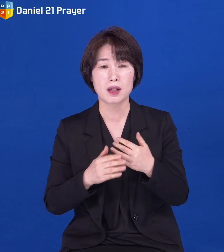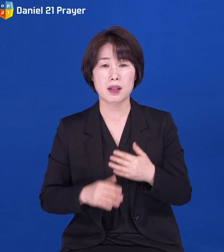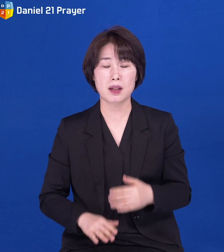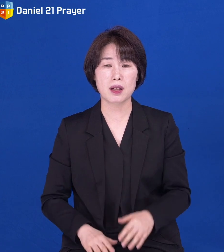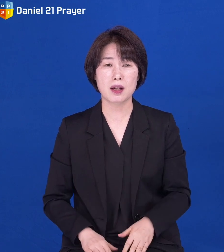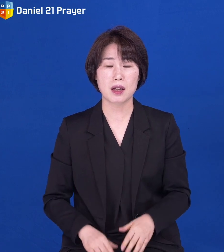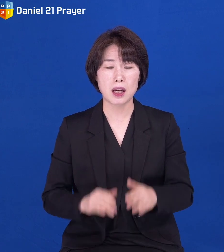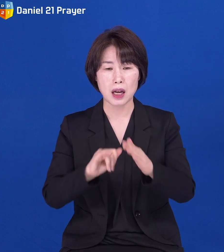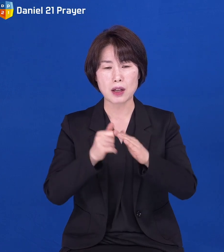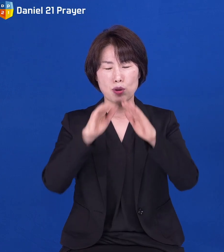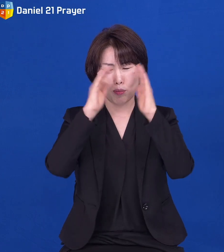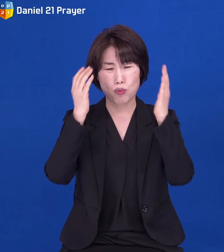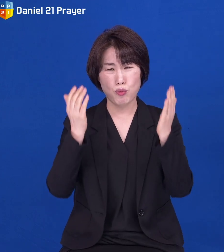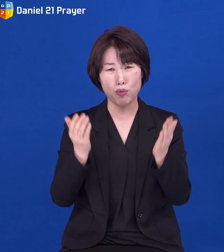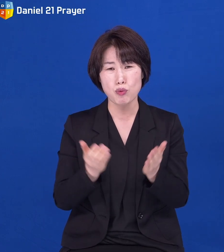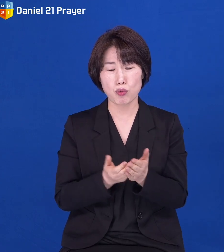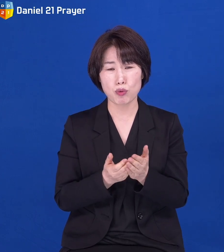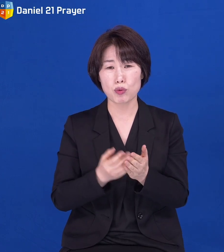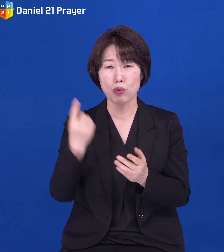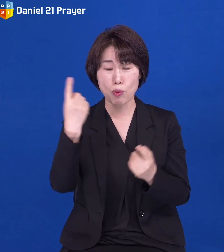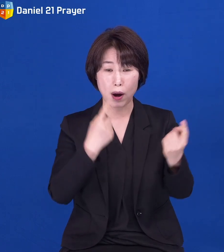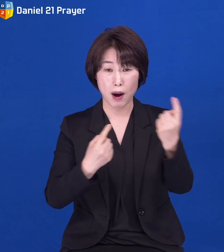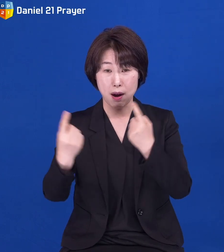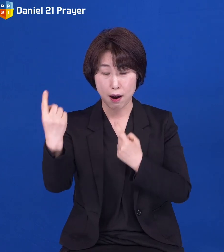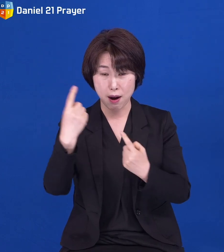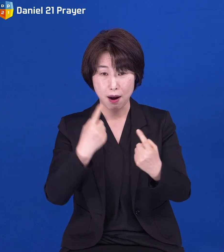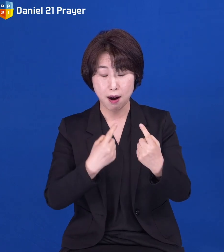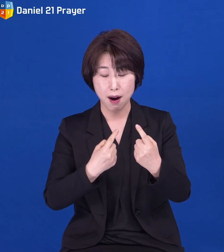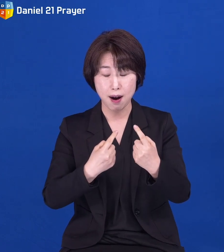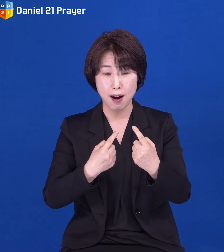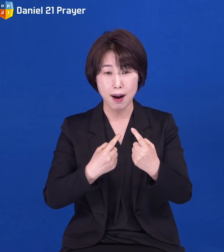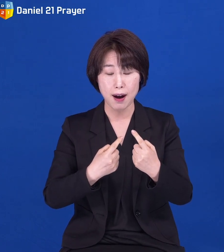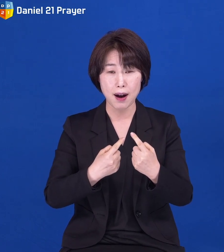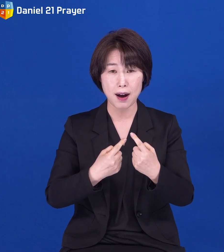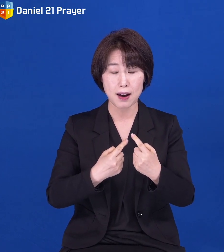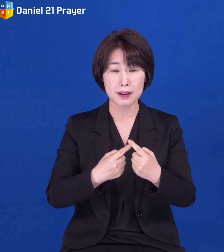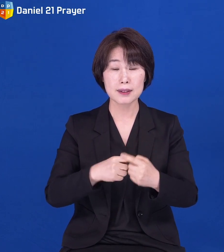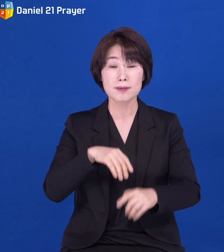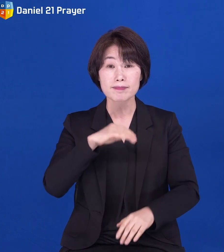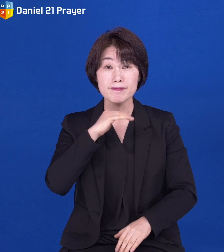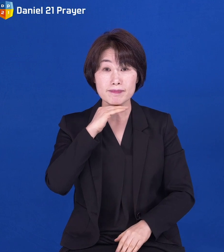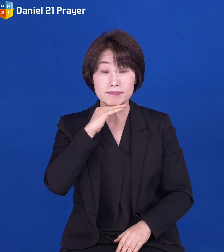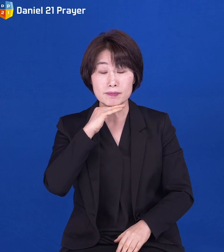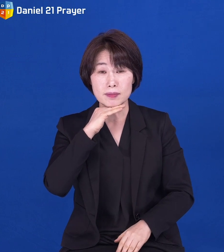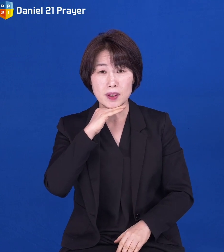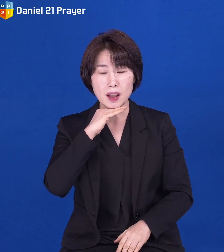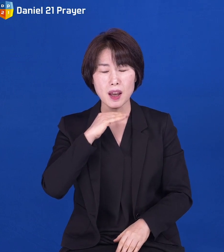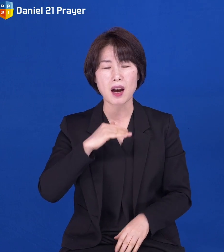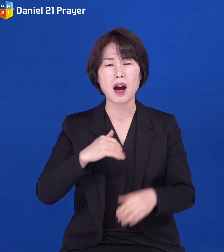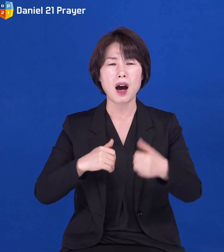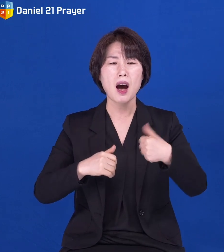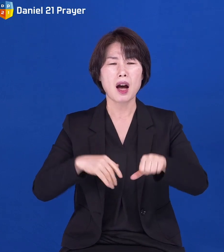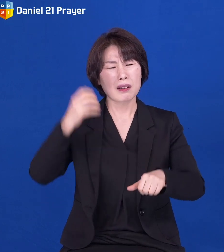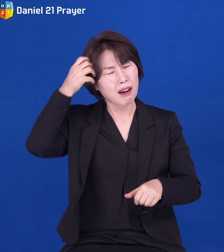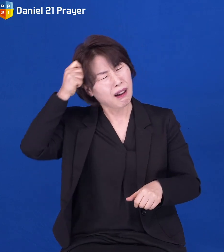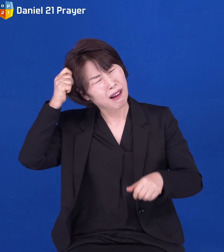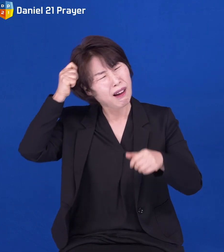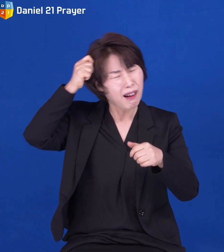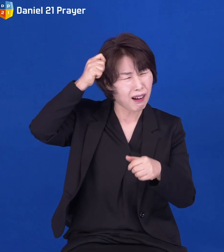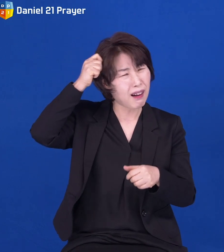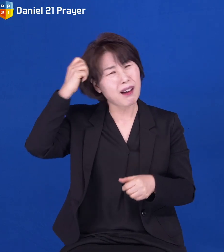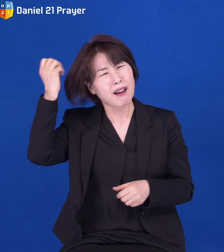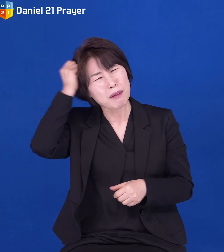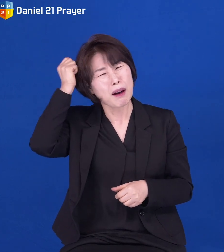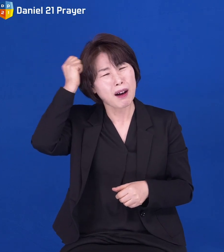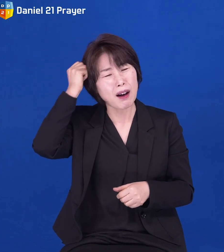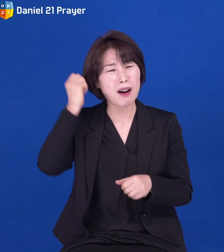막 우리 가족 파티처럼 이제 막 멋지게 꾸미고 막 갔는데, 머리끄댕이를 자꾸 막 이렇게 치면 막 분위기가